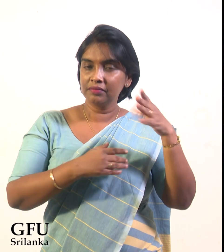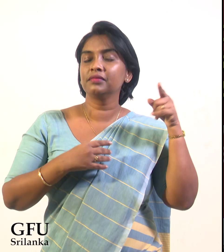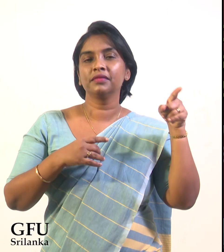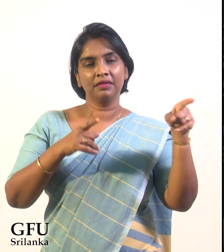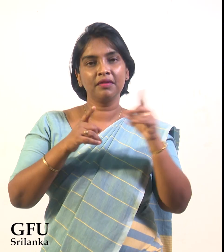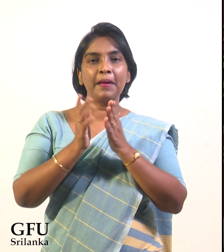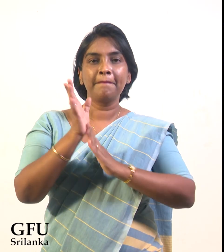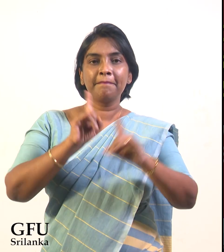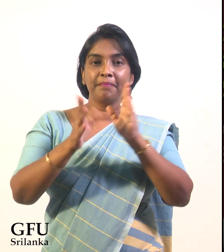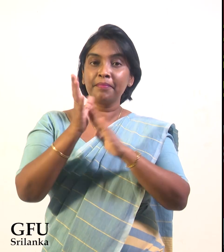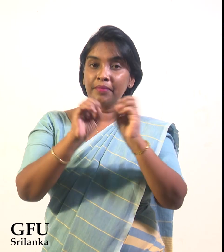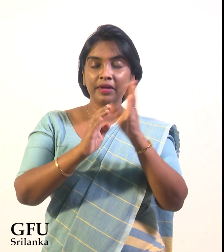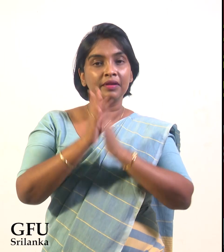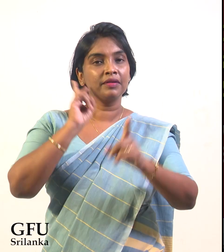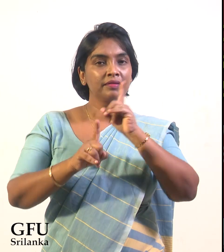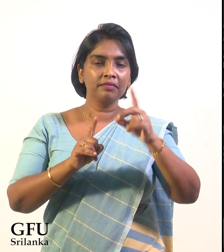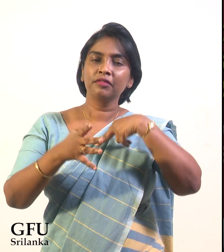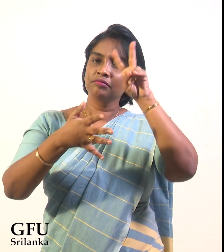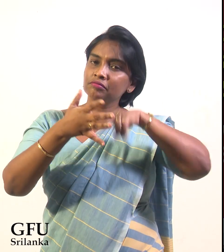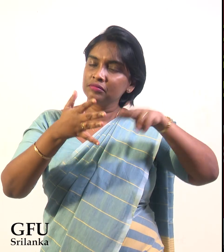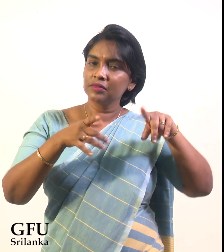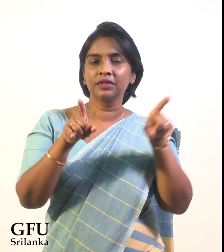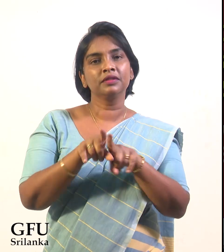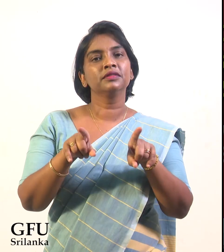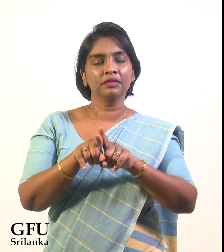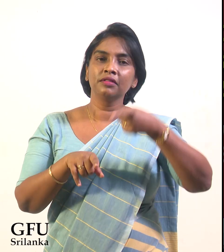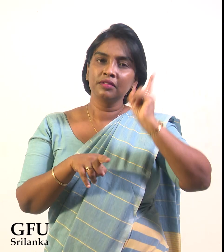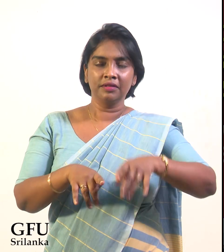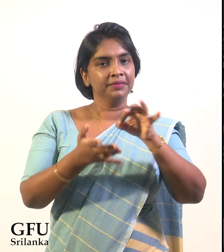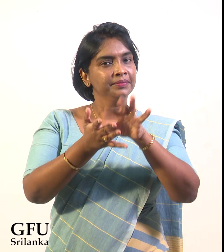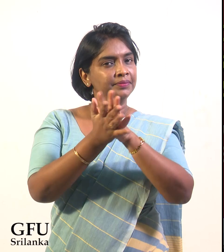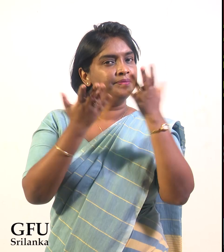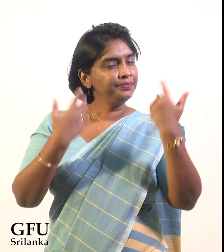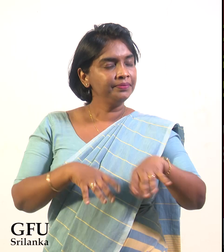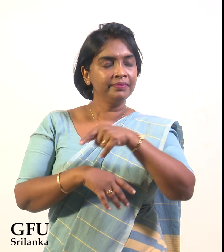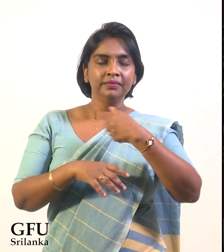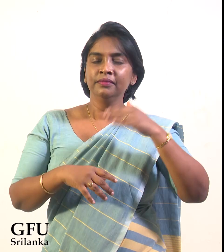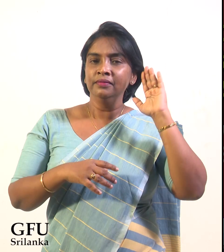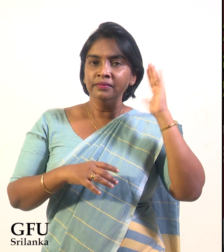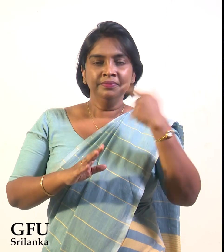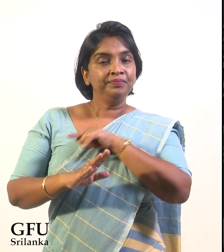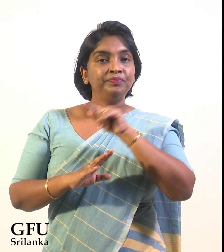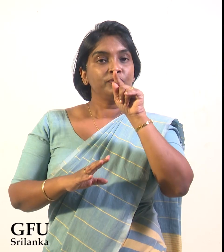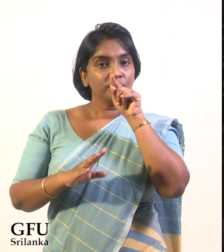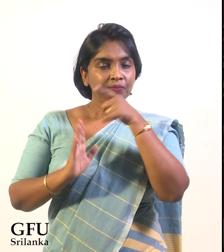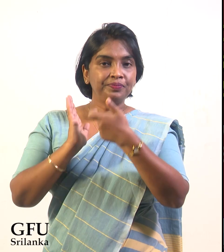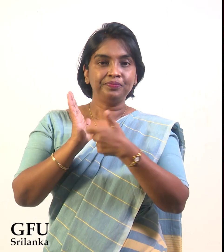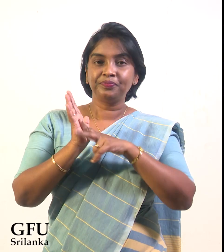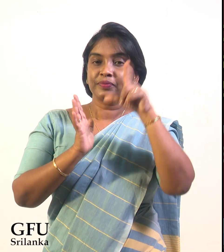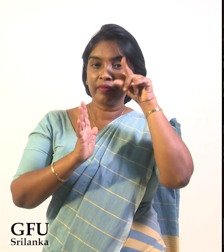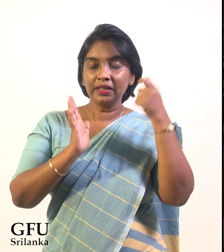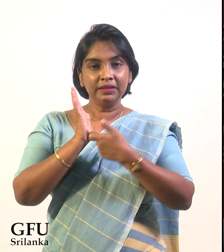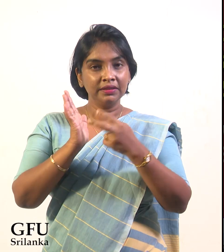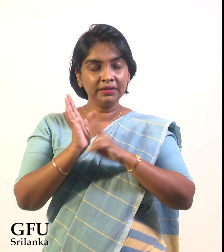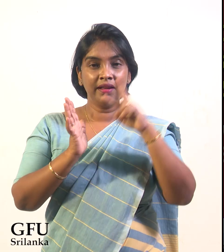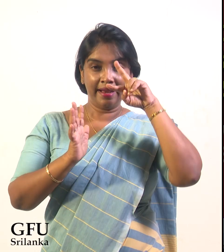පත්‍රිකාවට මාධ්‍ය අමාත්‍යාංශයේ නිරීක්ෂණ සහිතව එකඟතාවයට පත් වුණා. විශේෂයෙන්ම ශ්‍රී ලංකා රූපවාහිනී සංස්ථාවේ